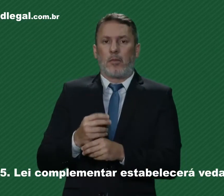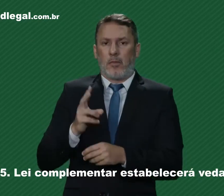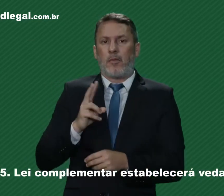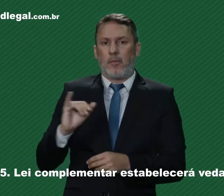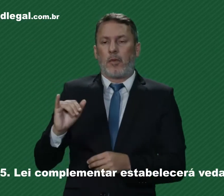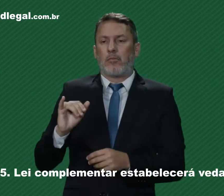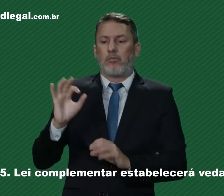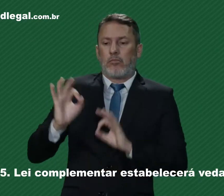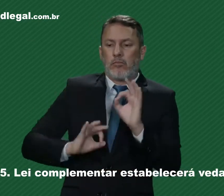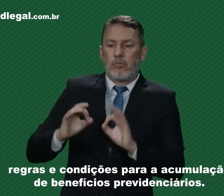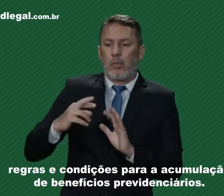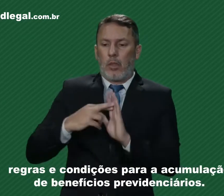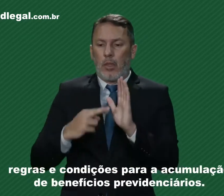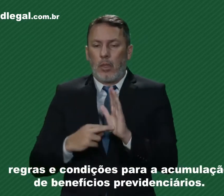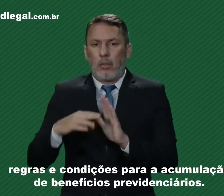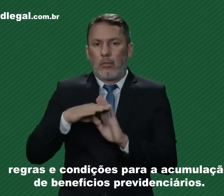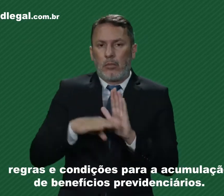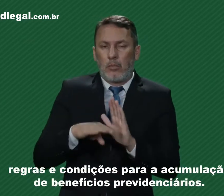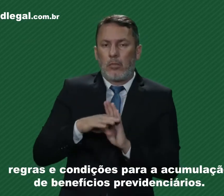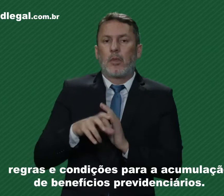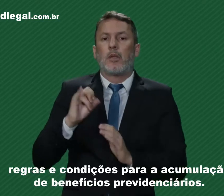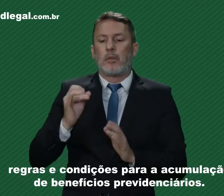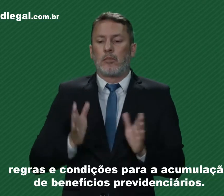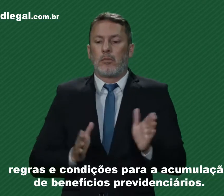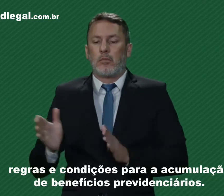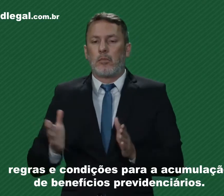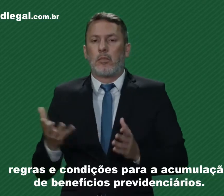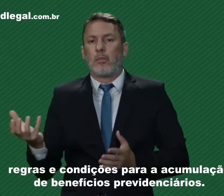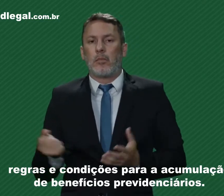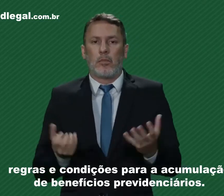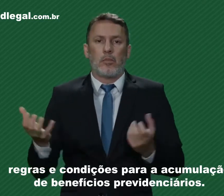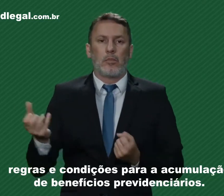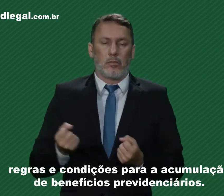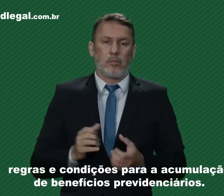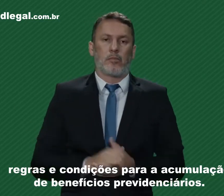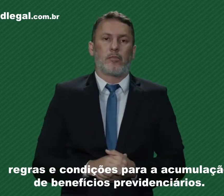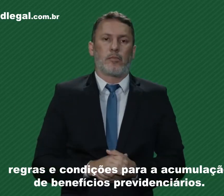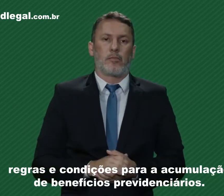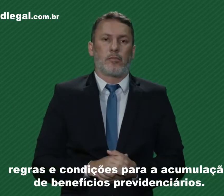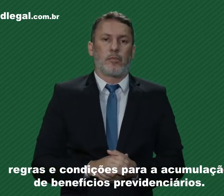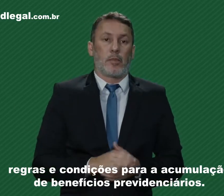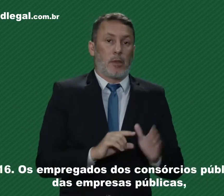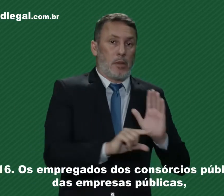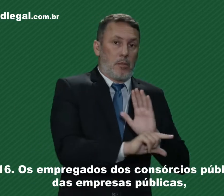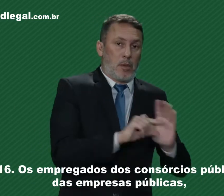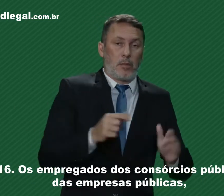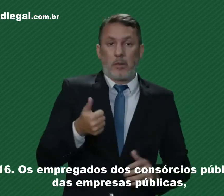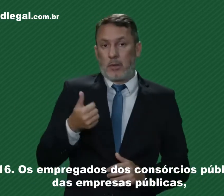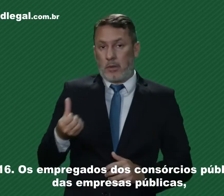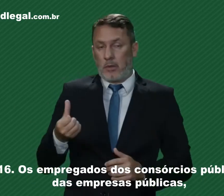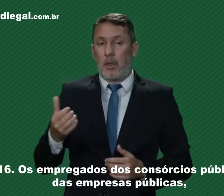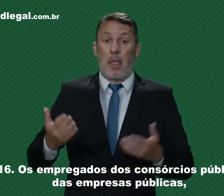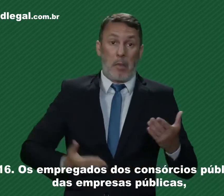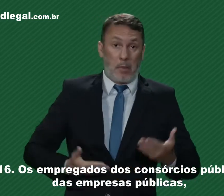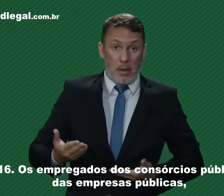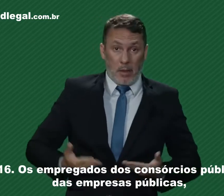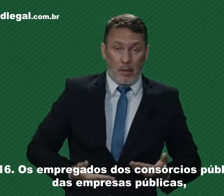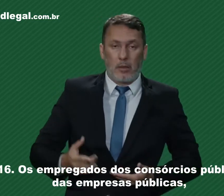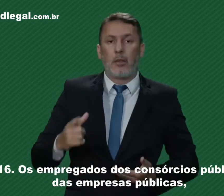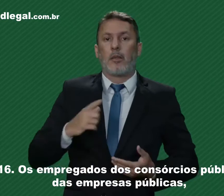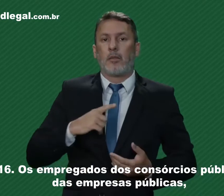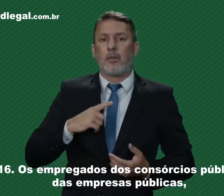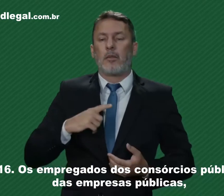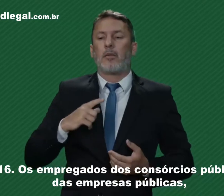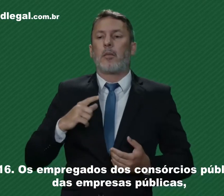complementar estabelecerá vedações, regras e condições para a acumulação de benefícios previdenciários. Parágrafo 16.